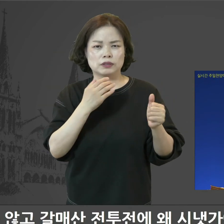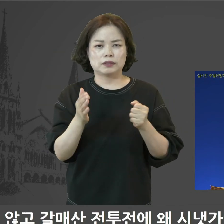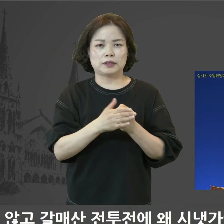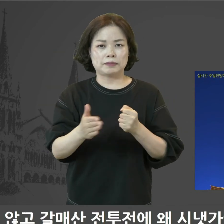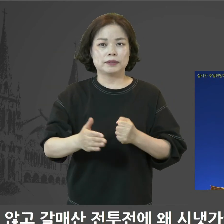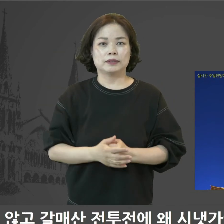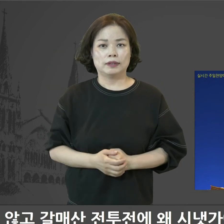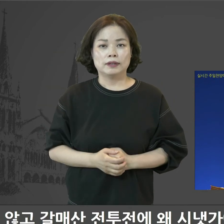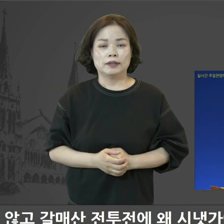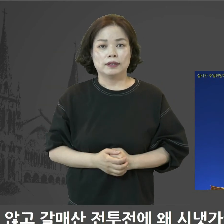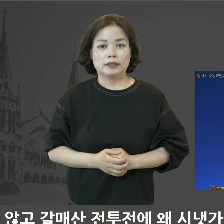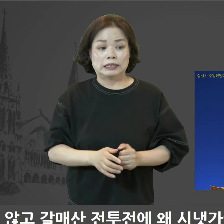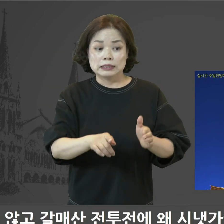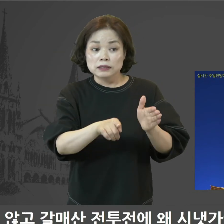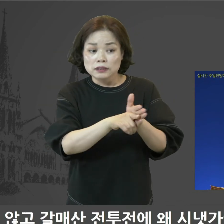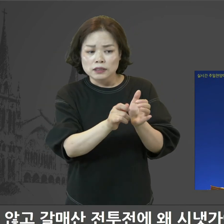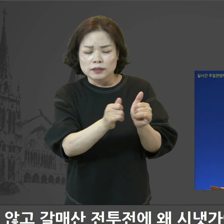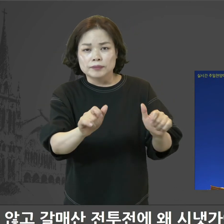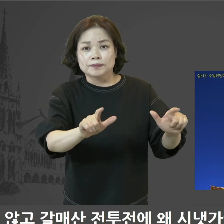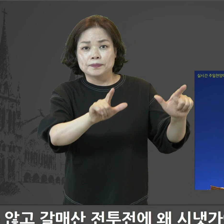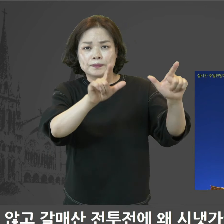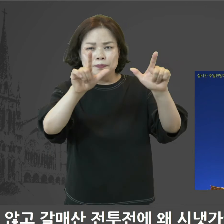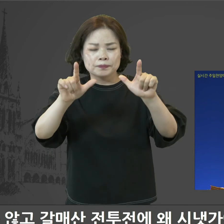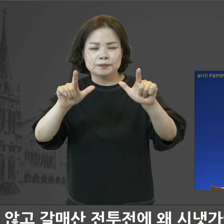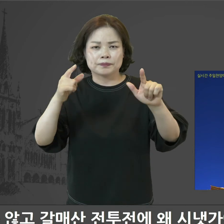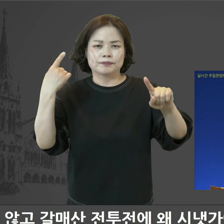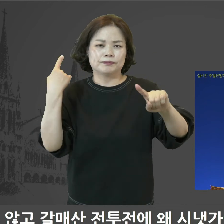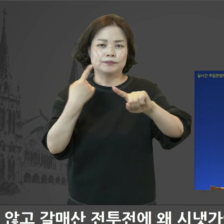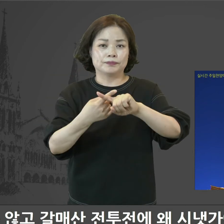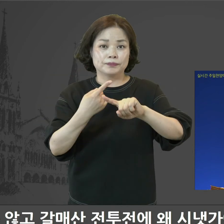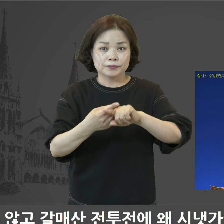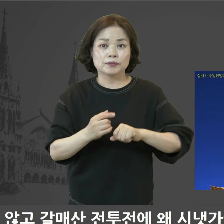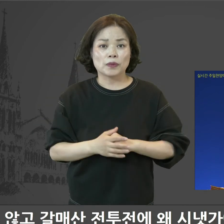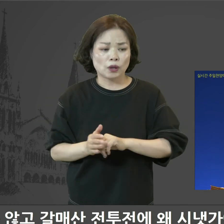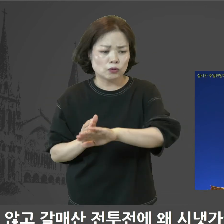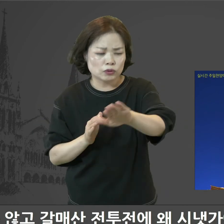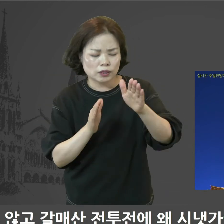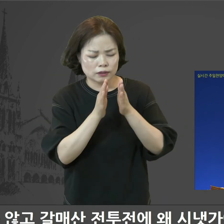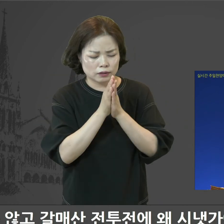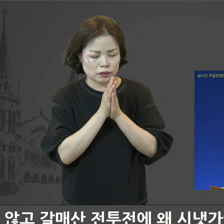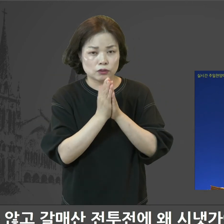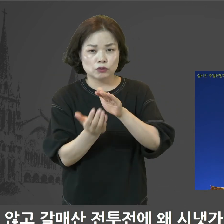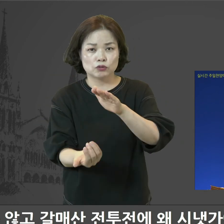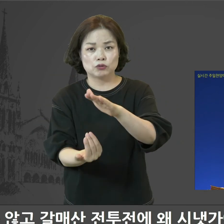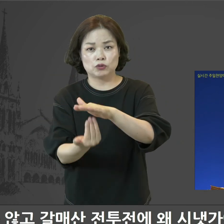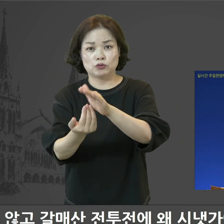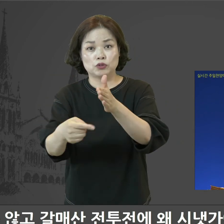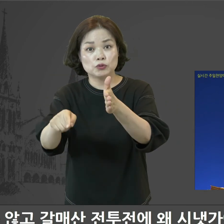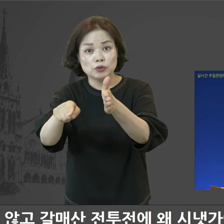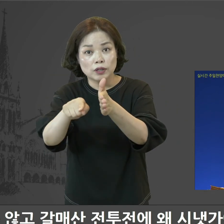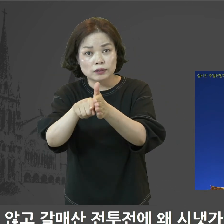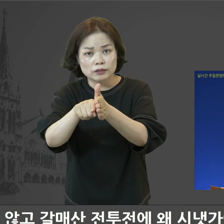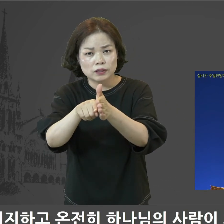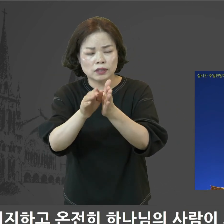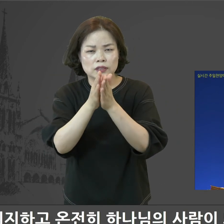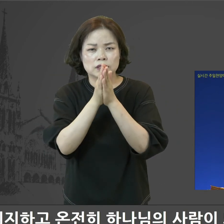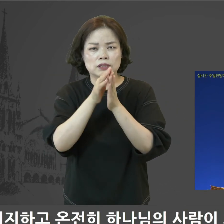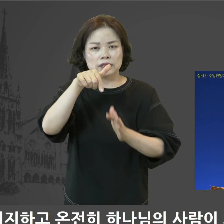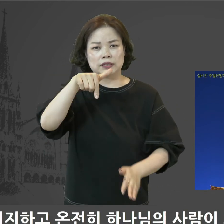때문입니다. 신앙인의 삶이 이와 같은 것이죠. 우리의 기도를 이루기 위해서 때로는 이